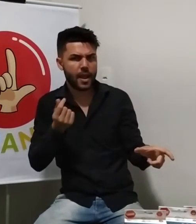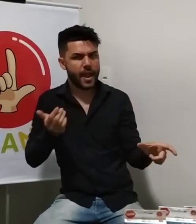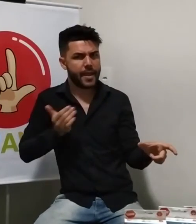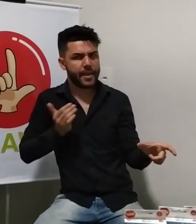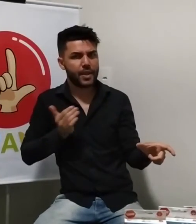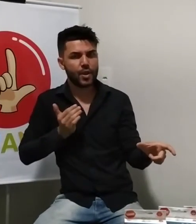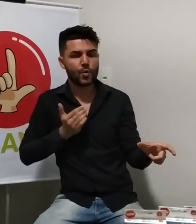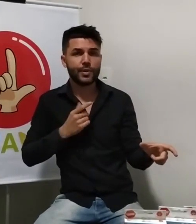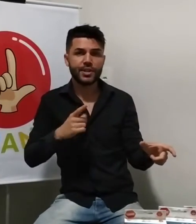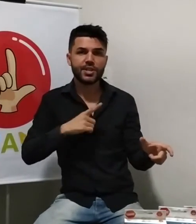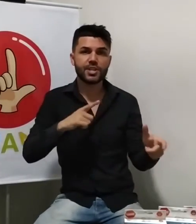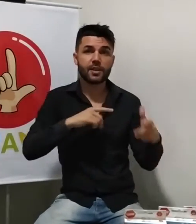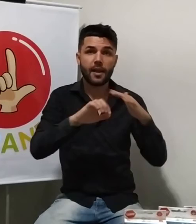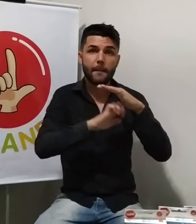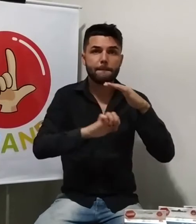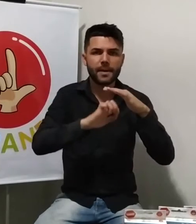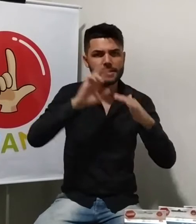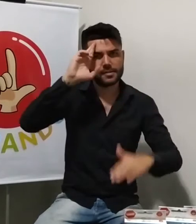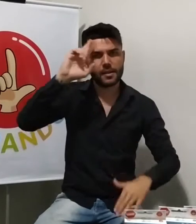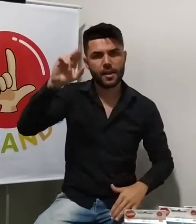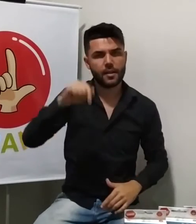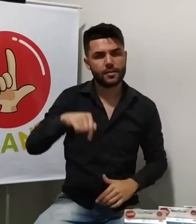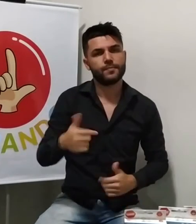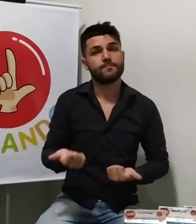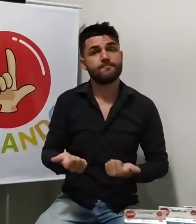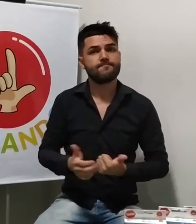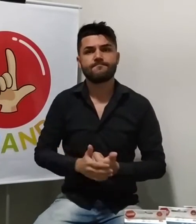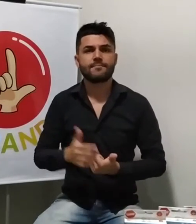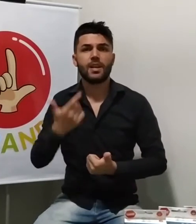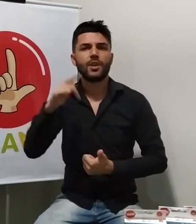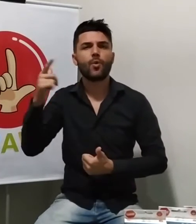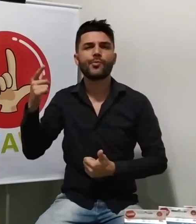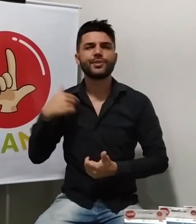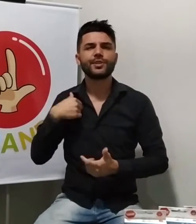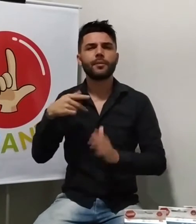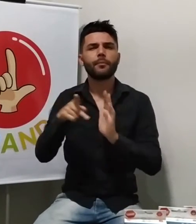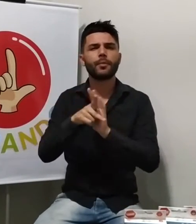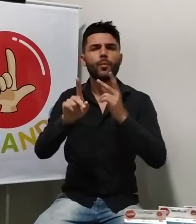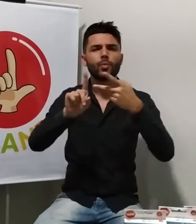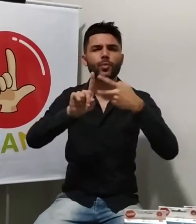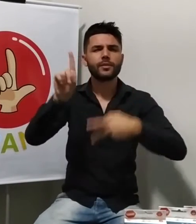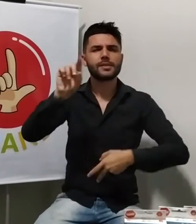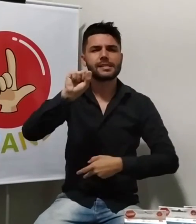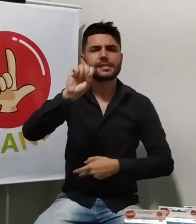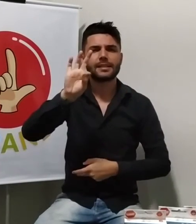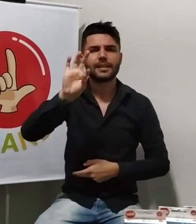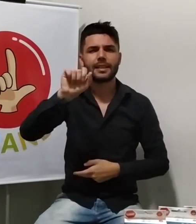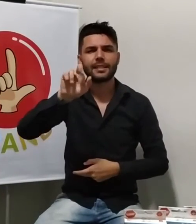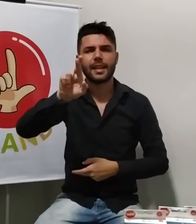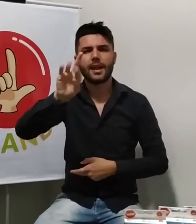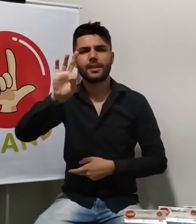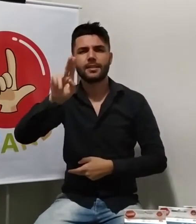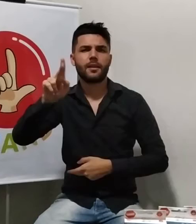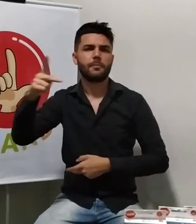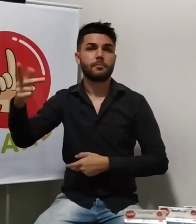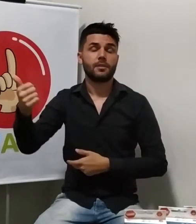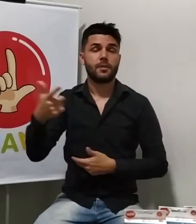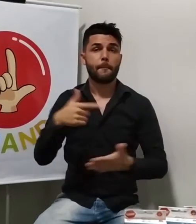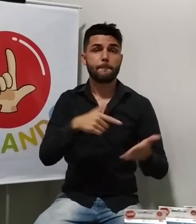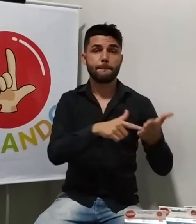proposta em porcentagem. Me passou assim e eu olhei e falei, tá bom, né? $100 mil, eu não tinha perspectiva nenhuma, não sabia se esse negócio ia dar certo ou não.